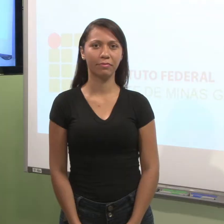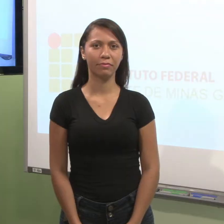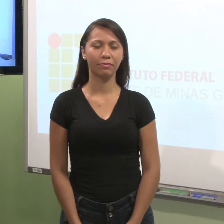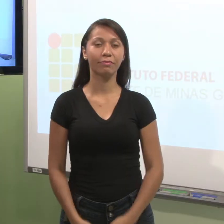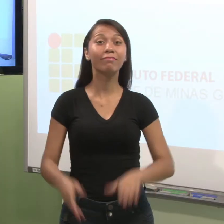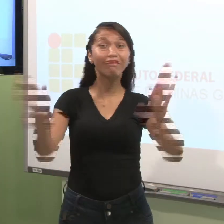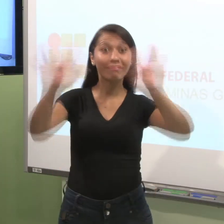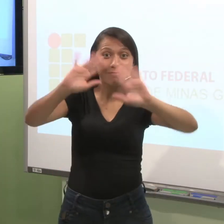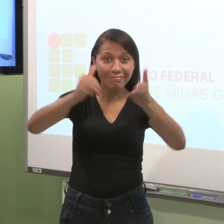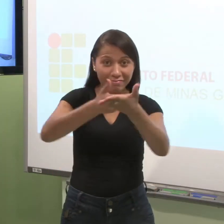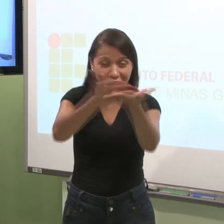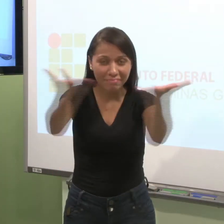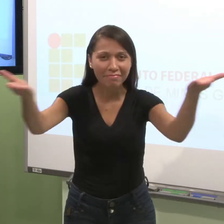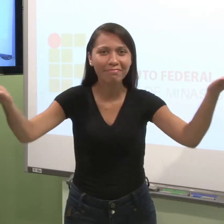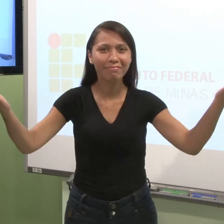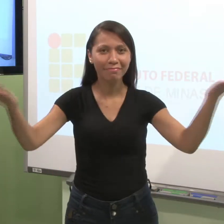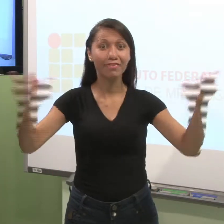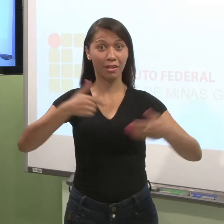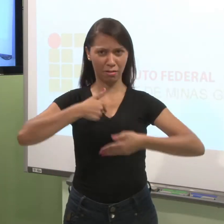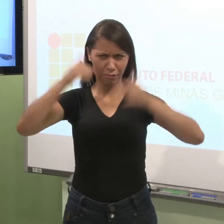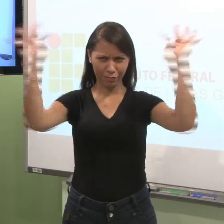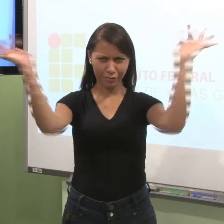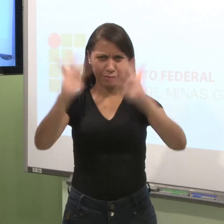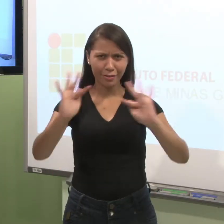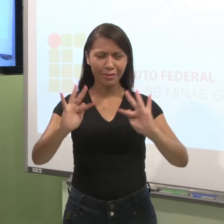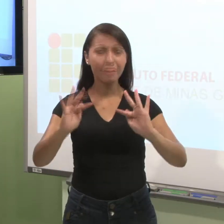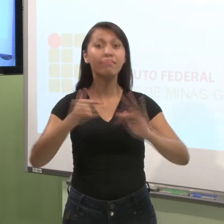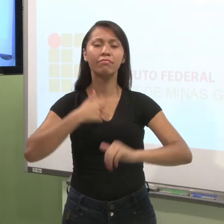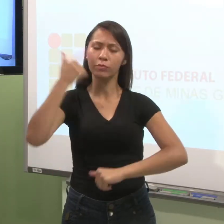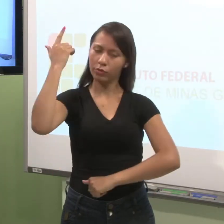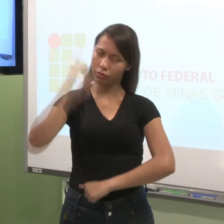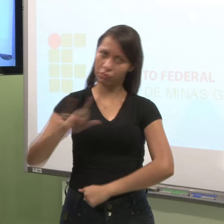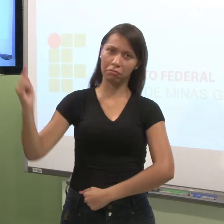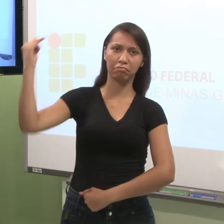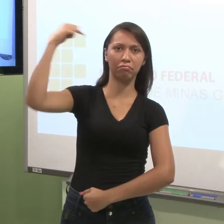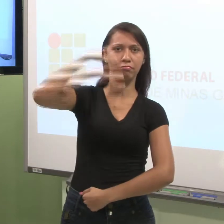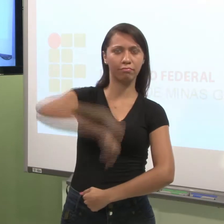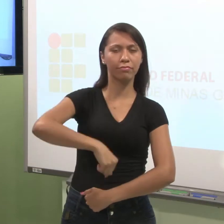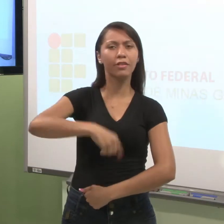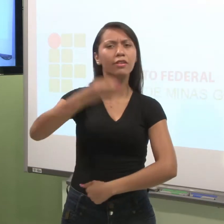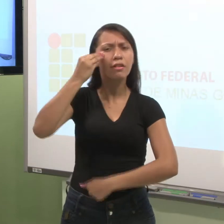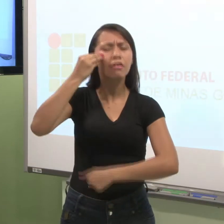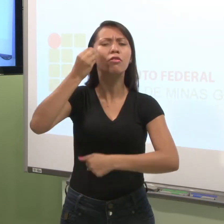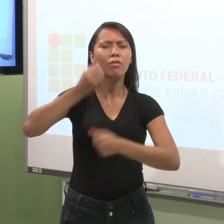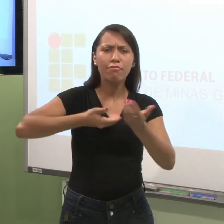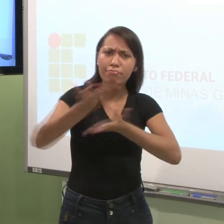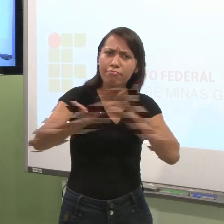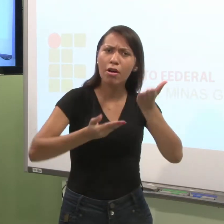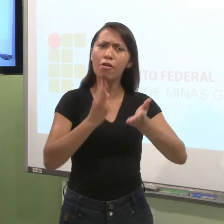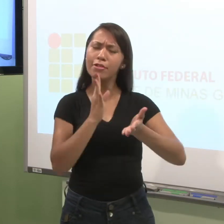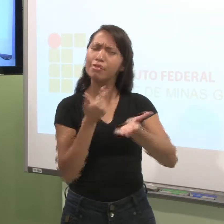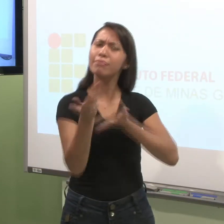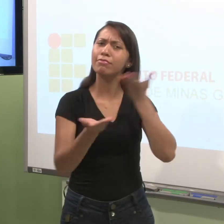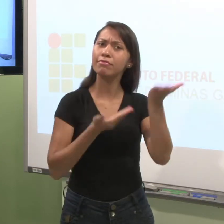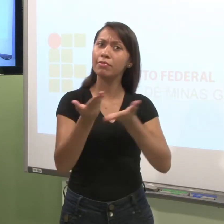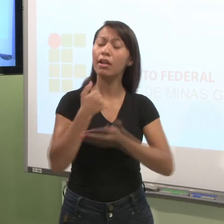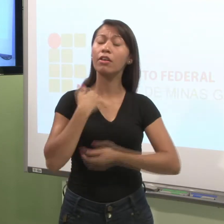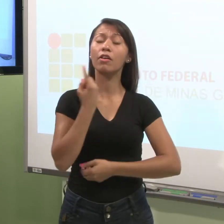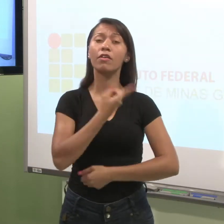Olá pessoal, estou super feliz de estar mais uma vez com vocês, podendo compartilhar conhecimento. Vale lembrar que toda vez